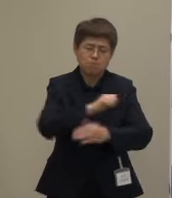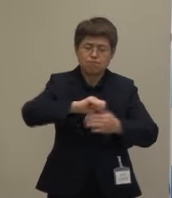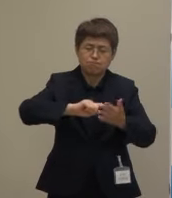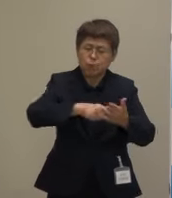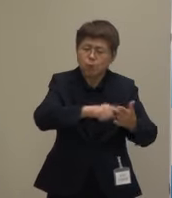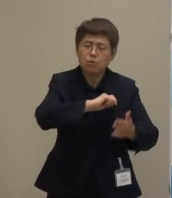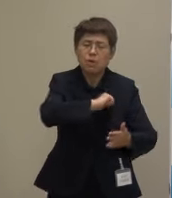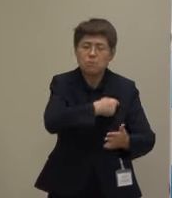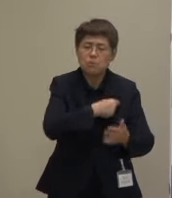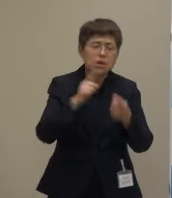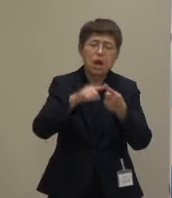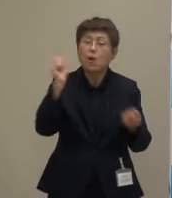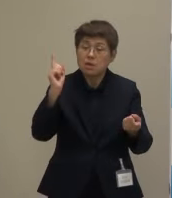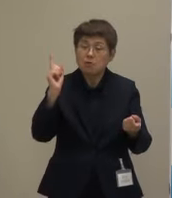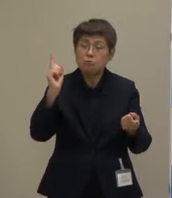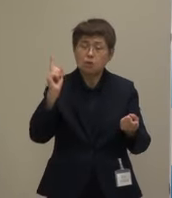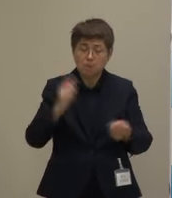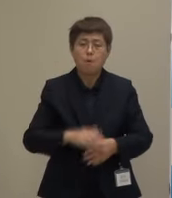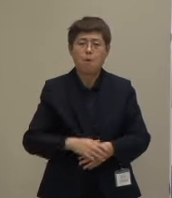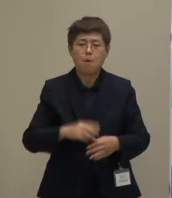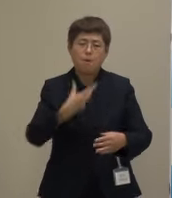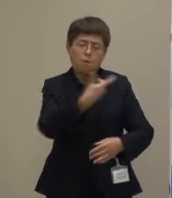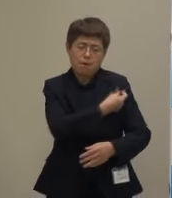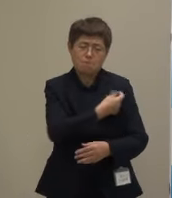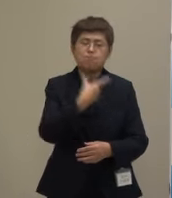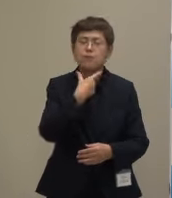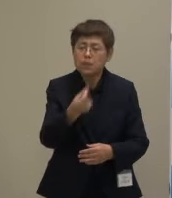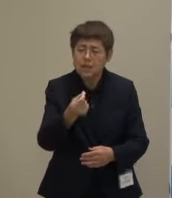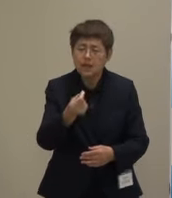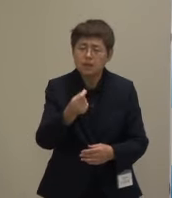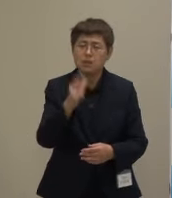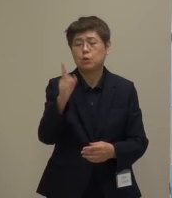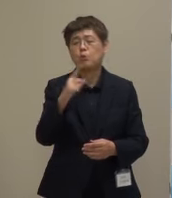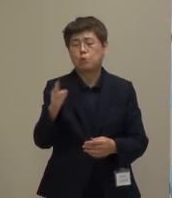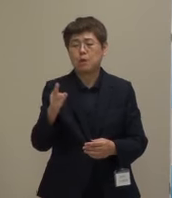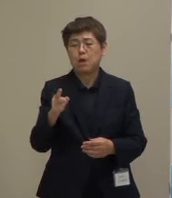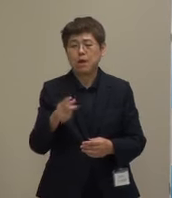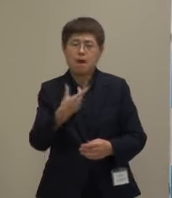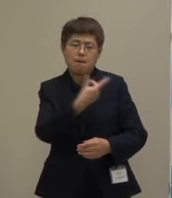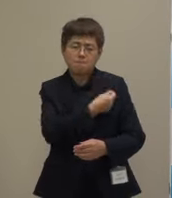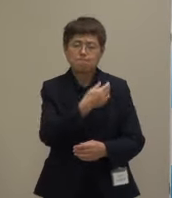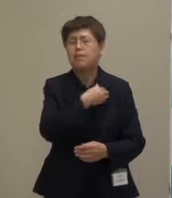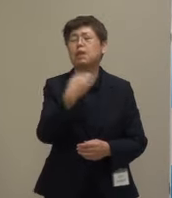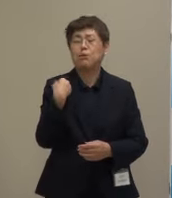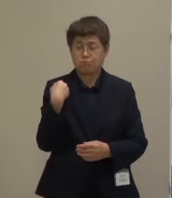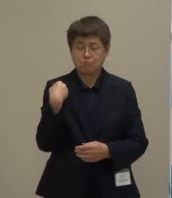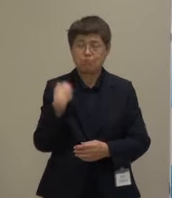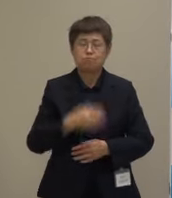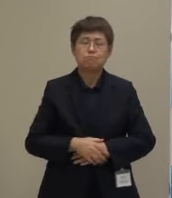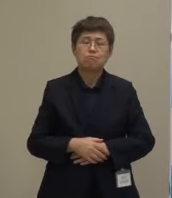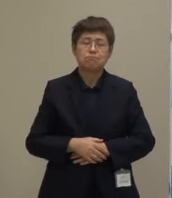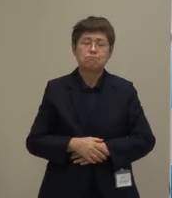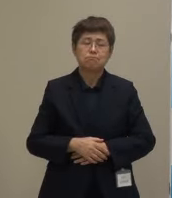義務は適用されなくとも接種を希望される方は接種を受けることが可能です